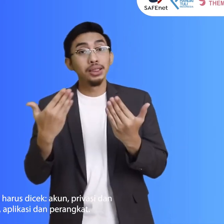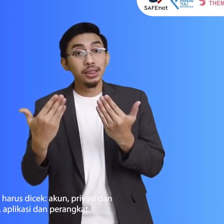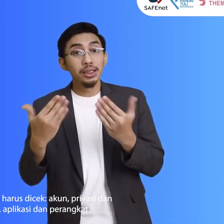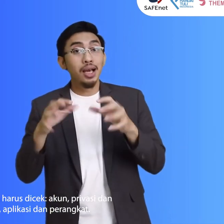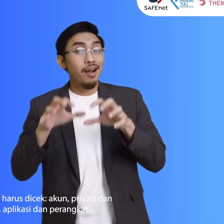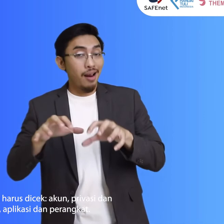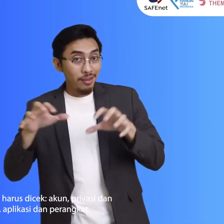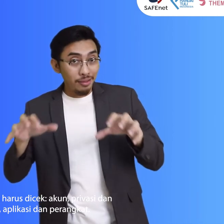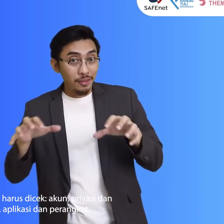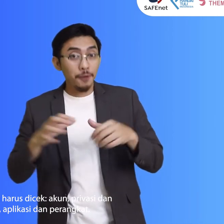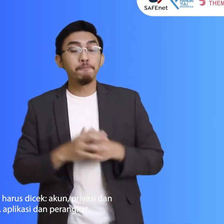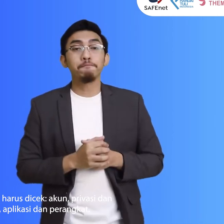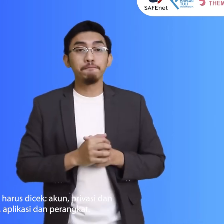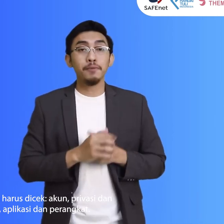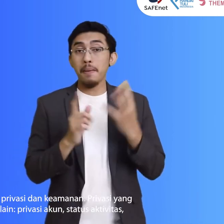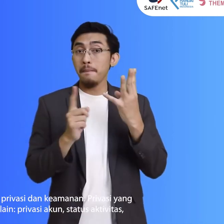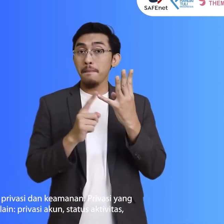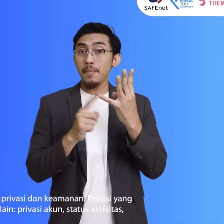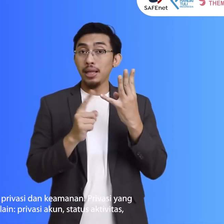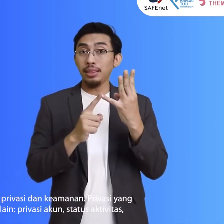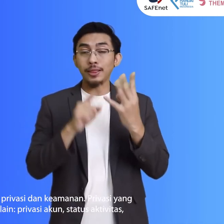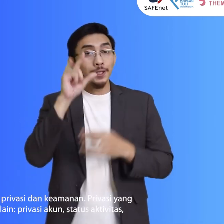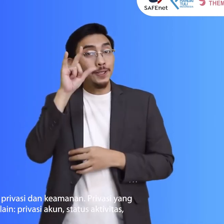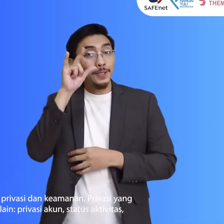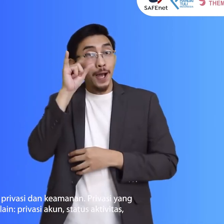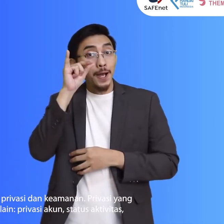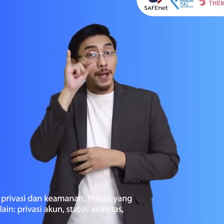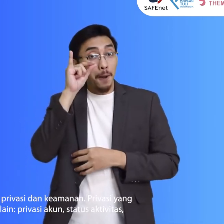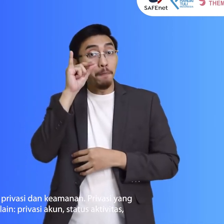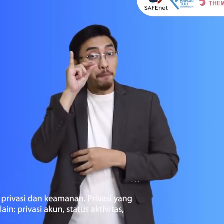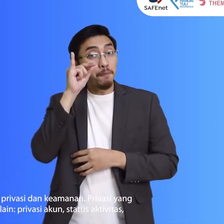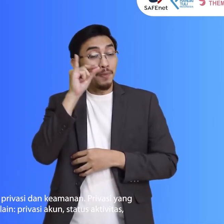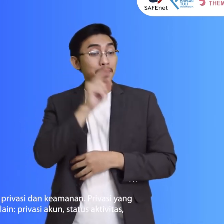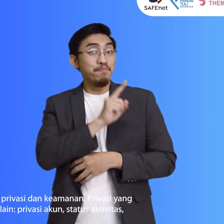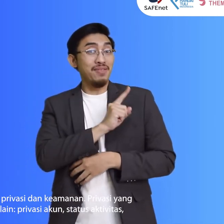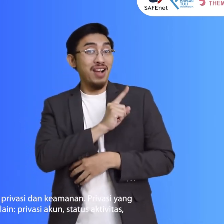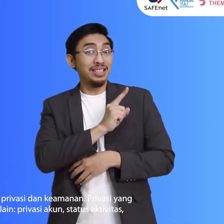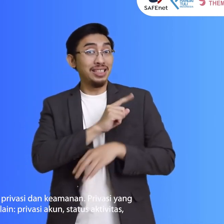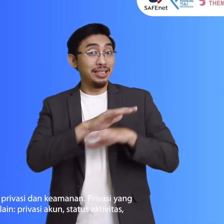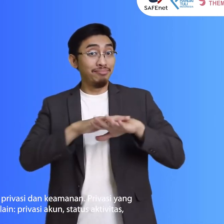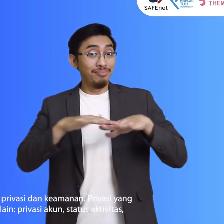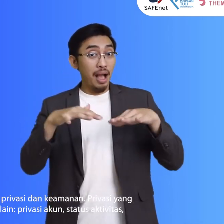dan keamanan aplikasi dan perangkat ke-4 Instagram